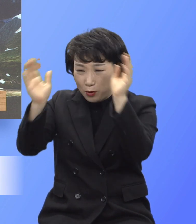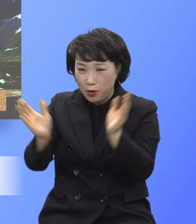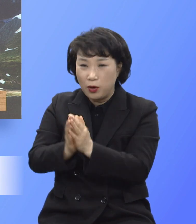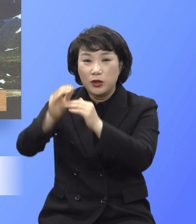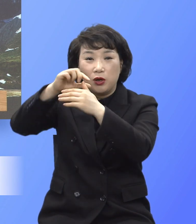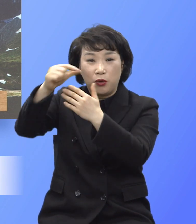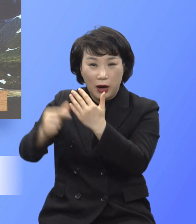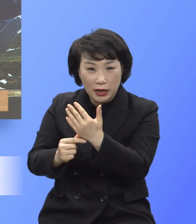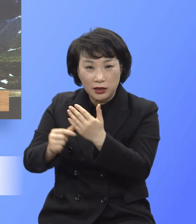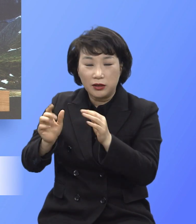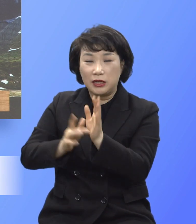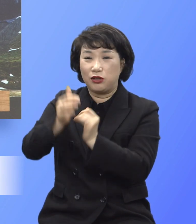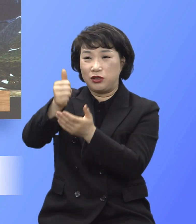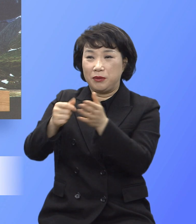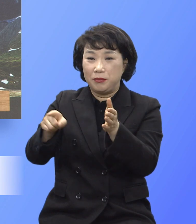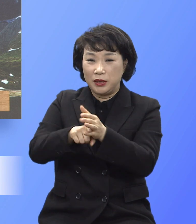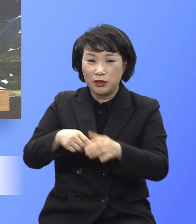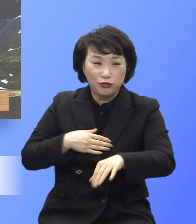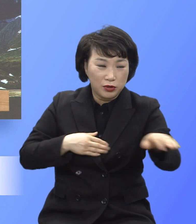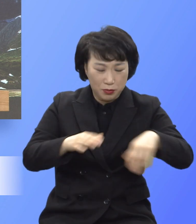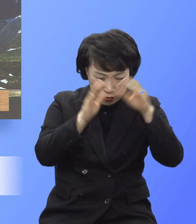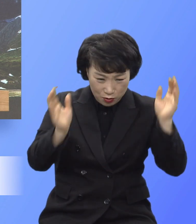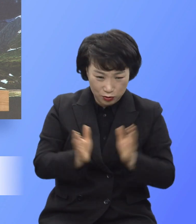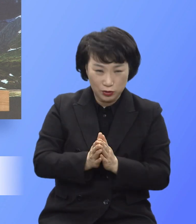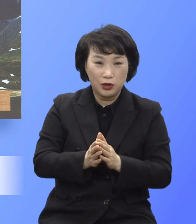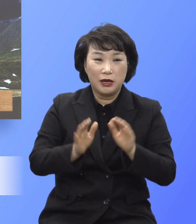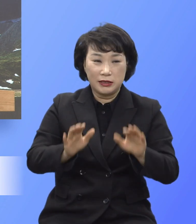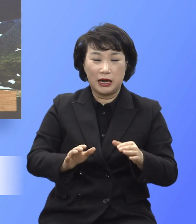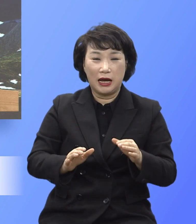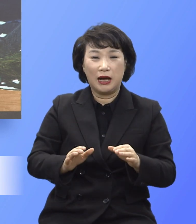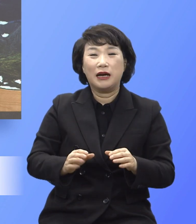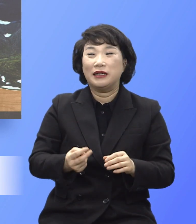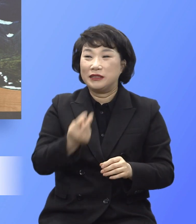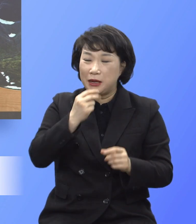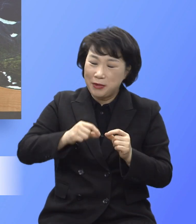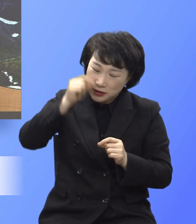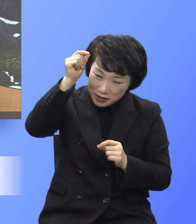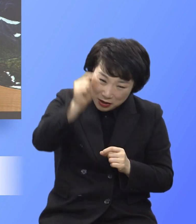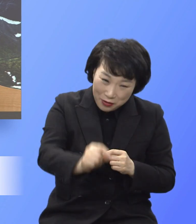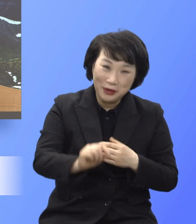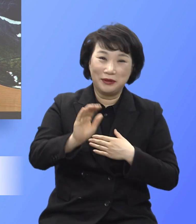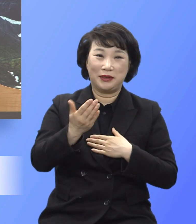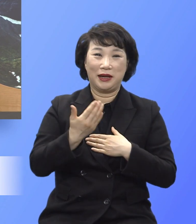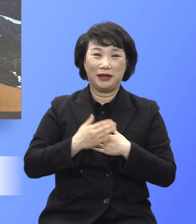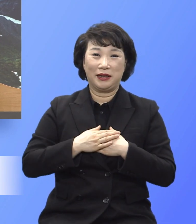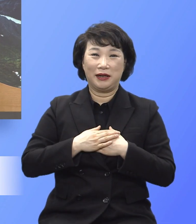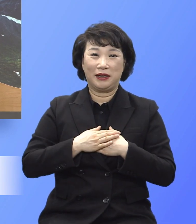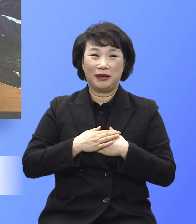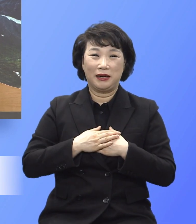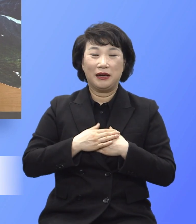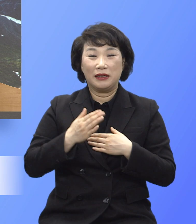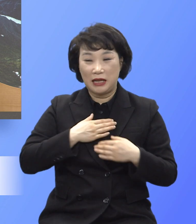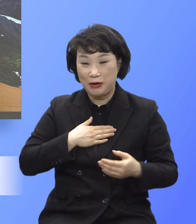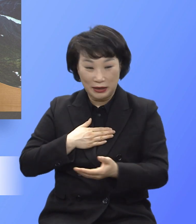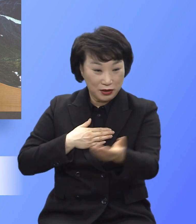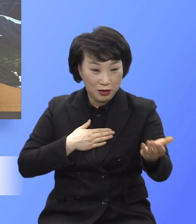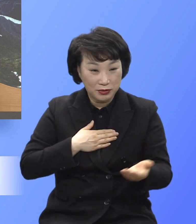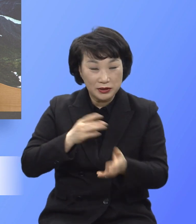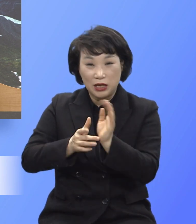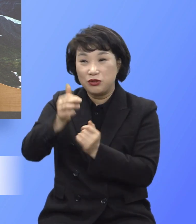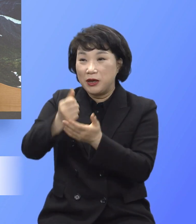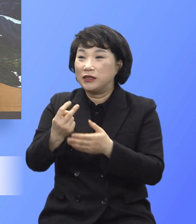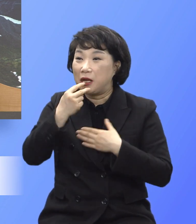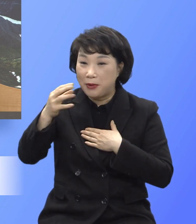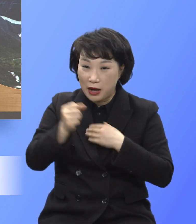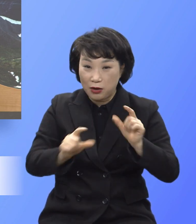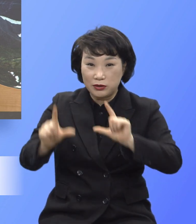것이 그를 믿는 모든 자들에게 영원한 생명이 되었으니 나와 여러분 예수